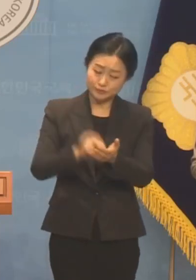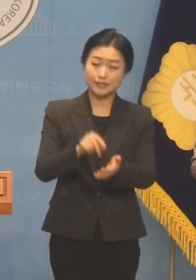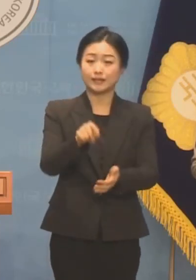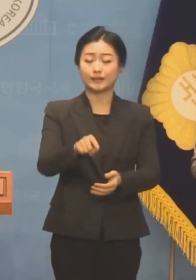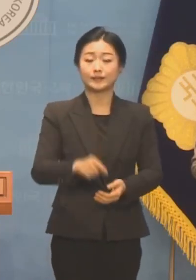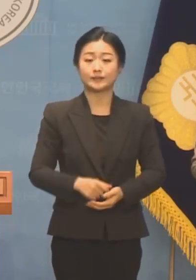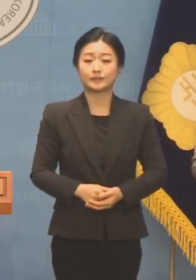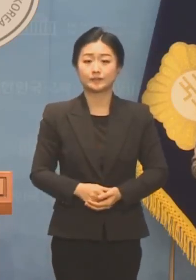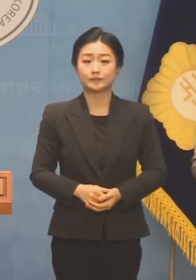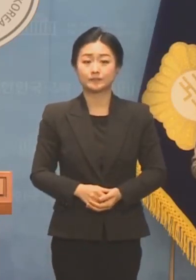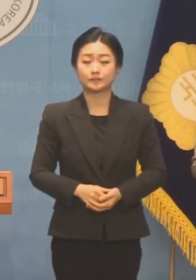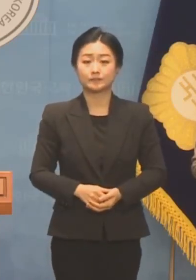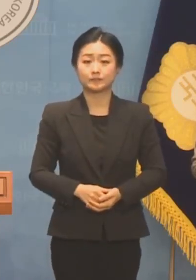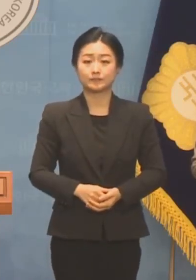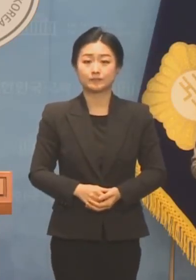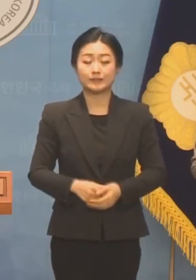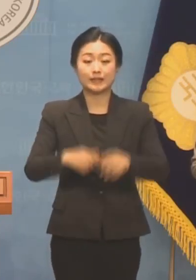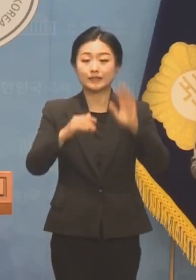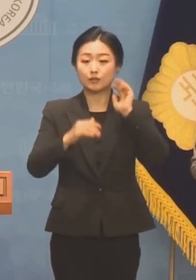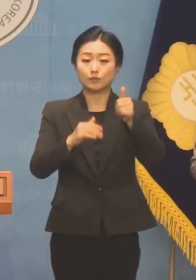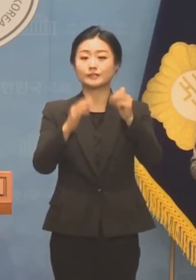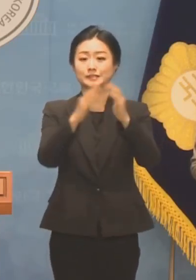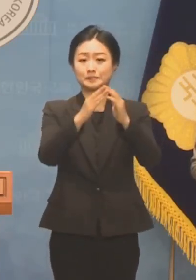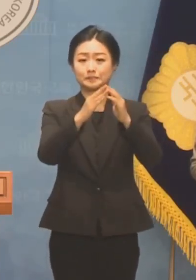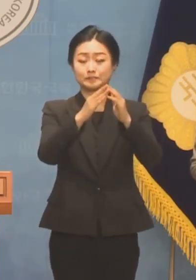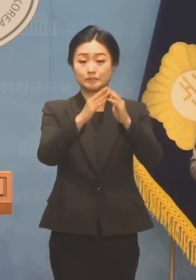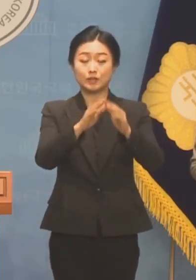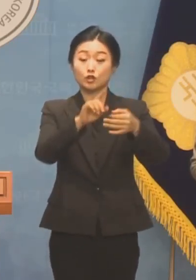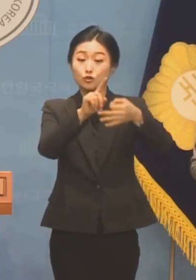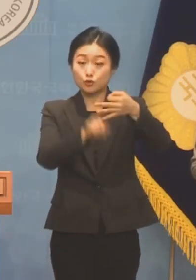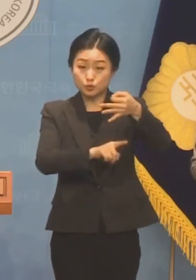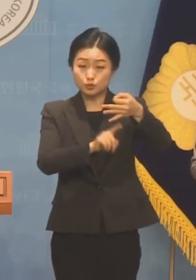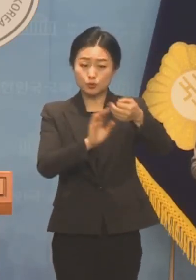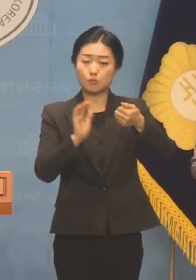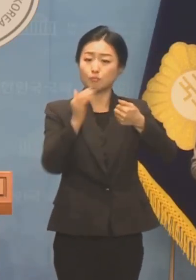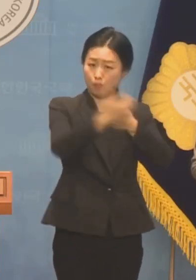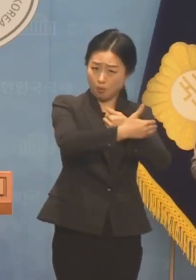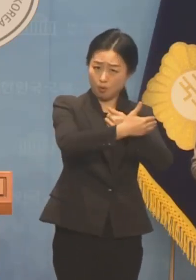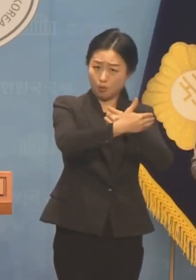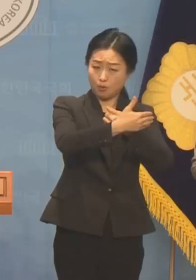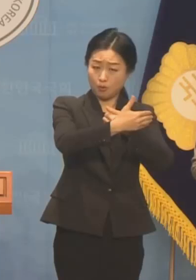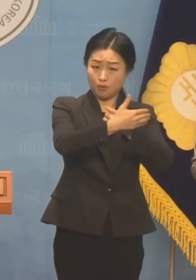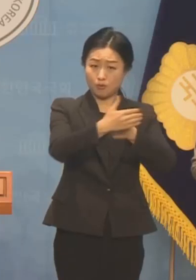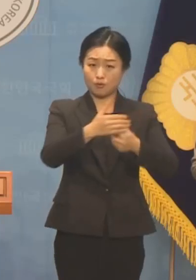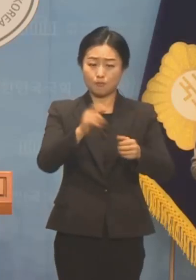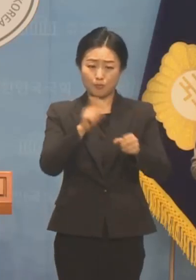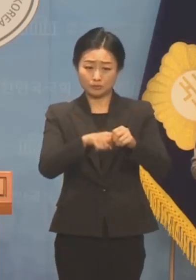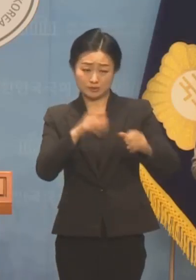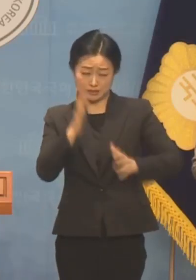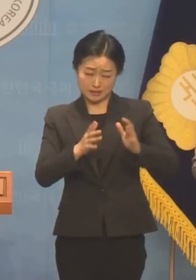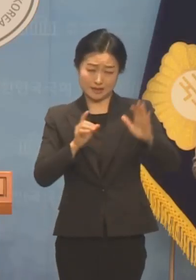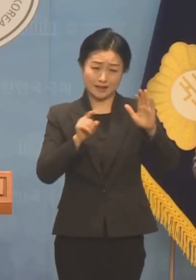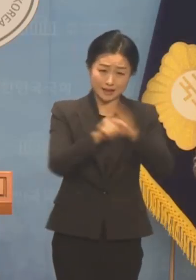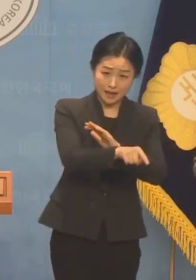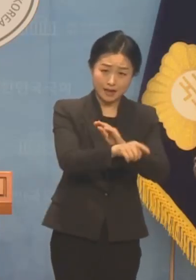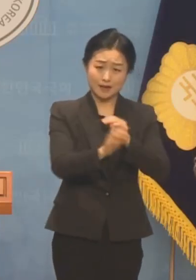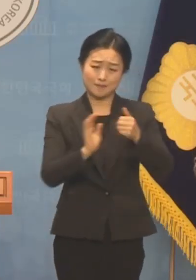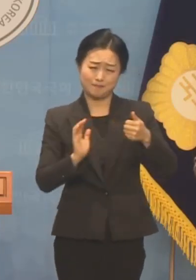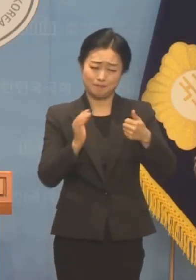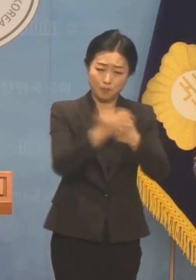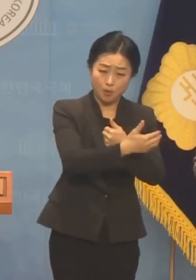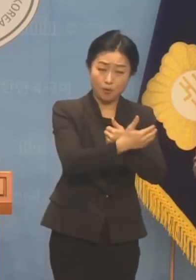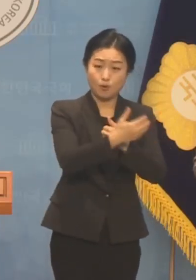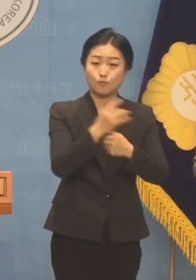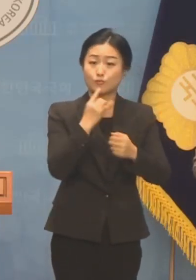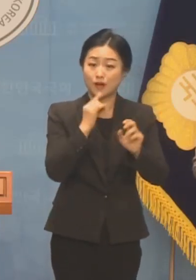문제입니다. 한남동 관저 앞에서 내란 속의 윤석열을 옹호한 것으로는 부족했습니까?